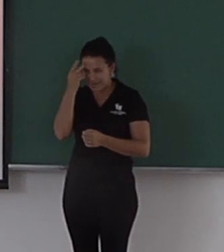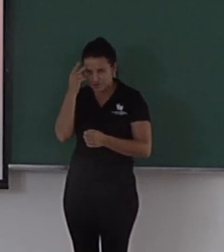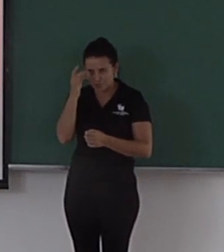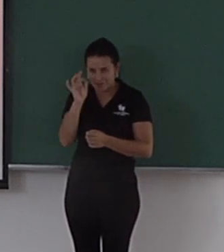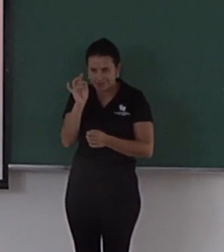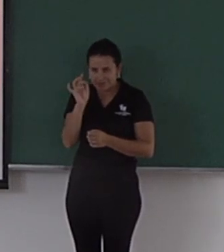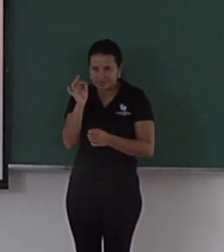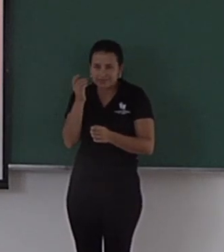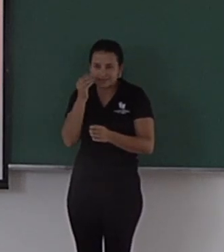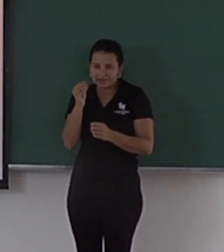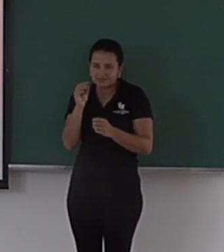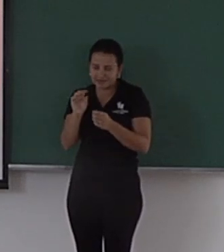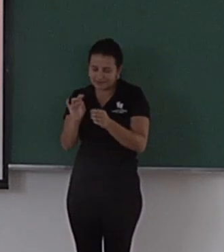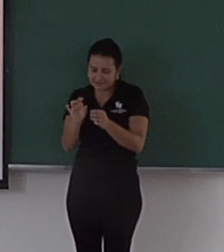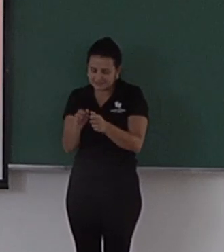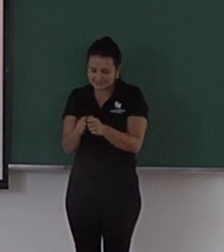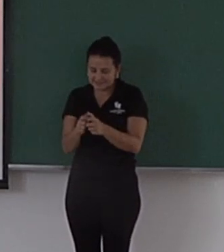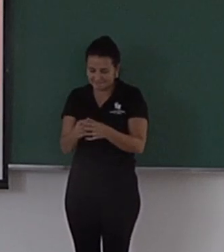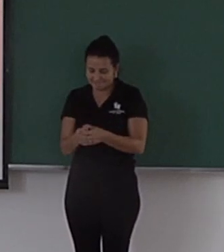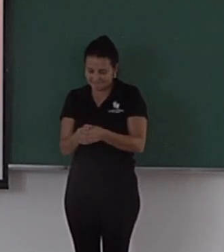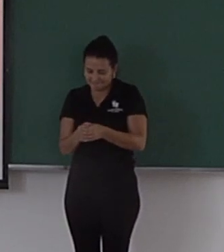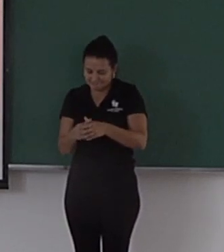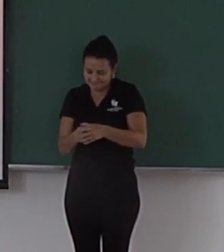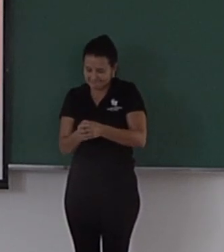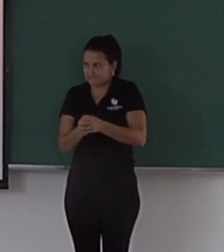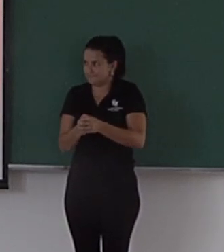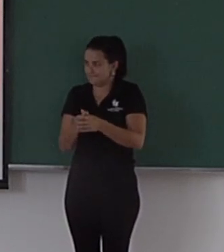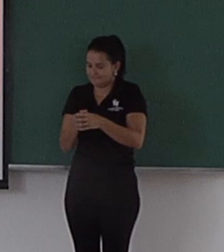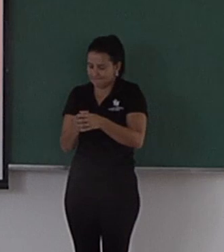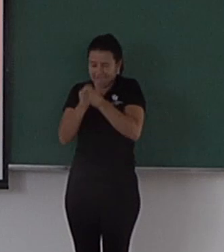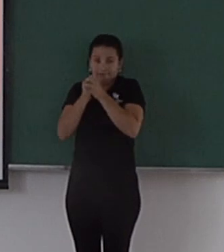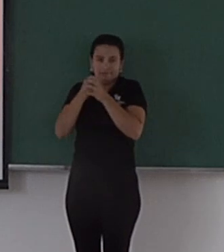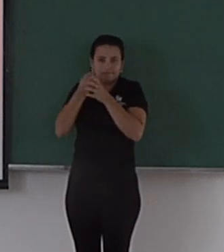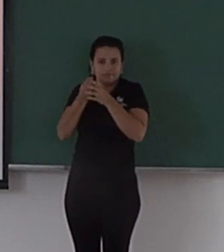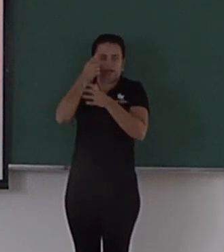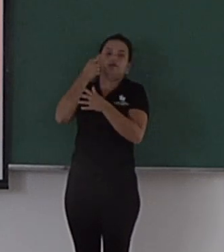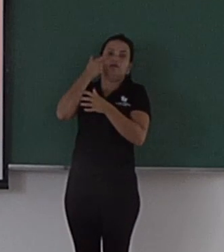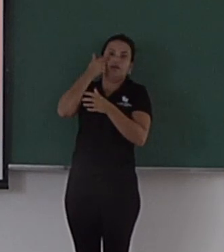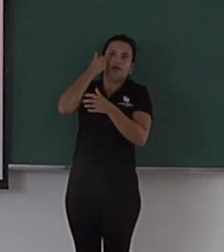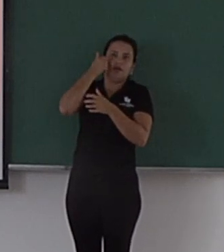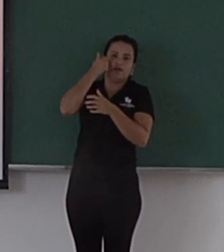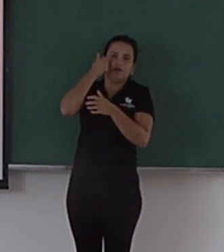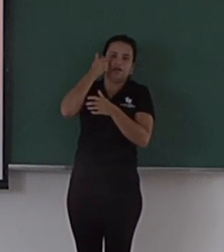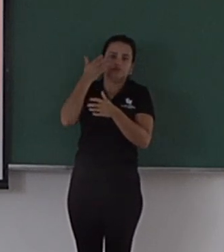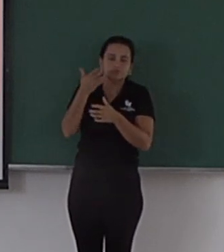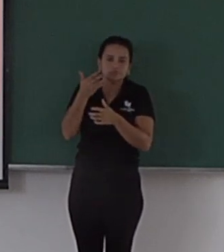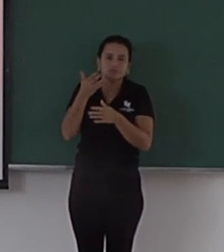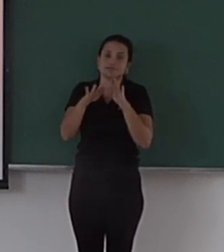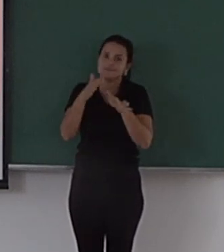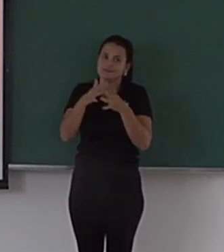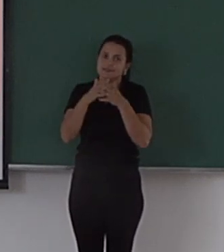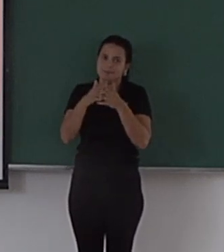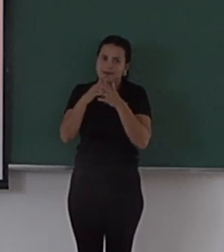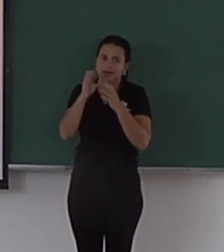o orifíciozinho do super bonder, aquilo está sob pressão, quando vem, caiu no globo ocular. Né? Lesa a córnea, às